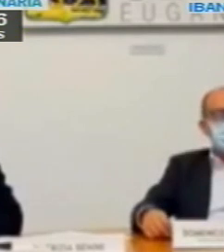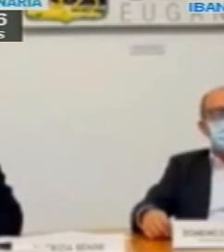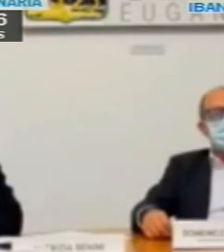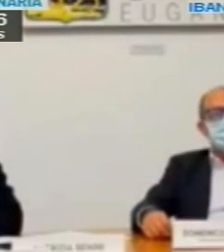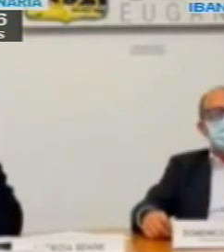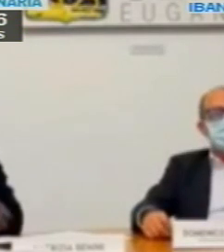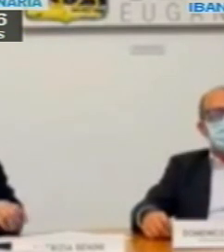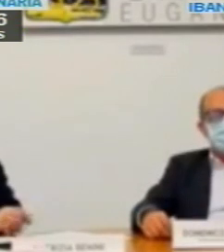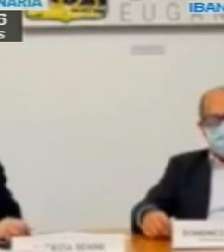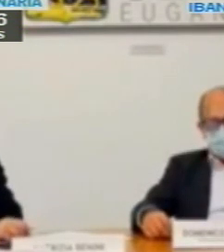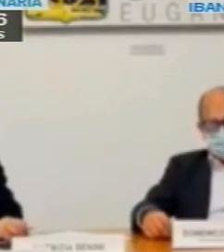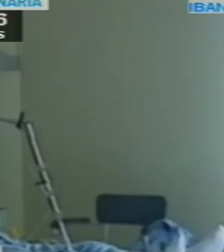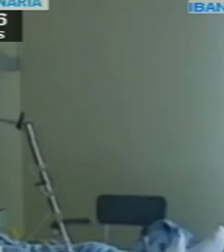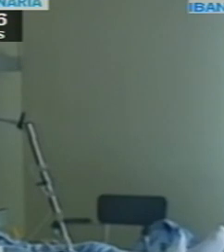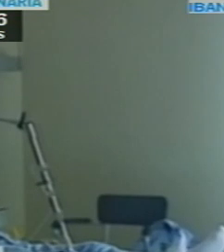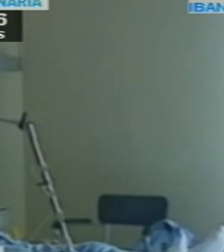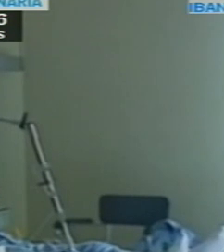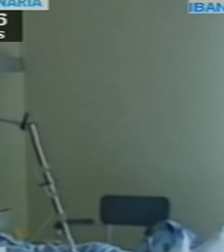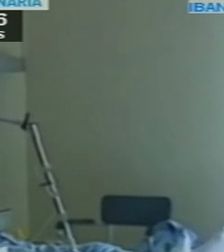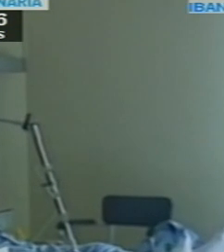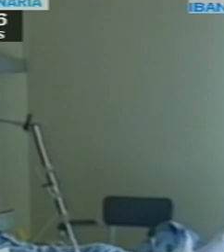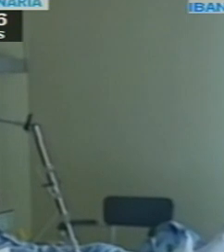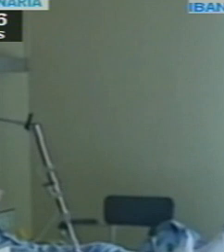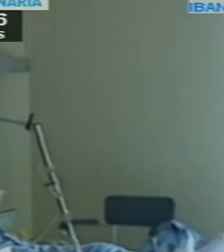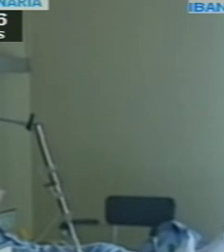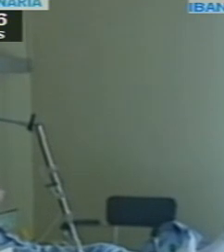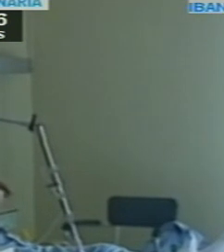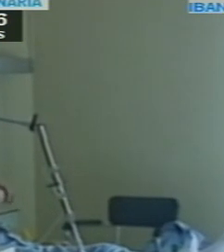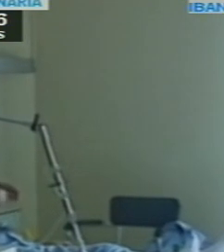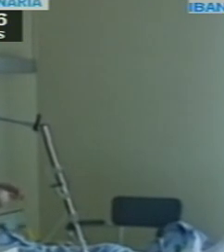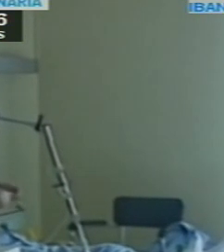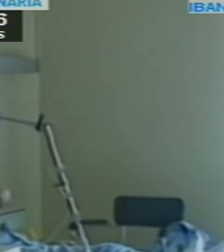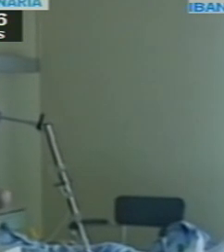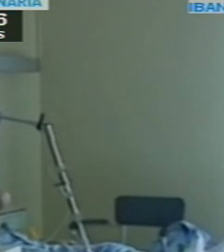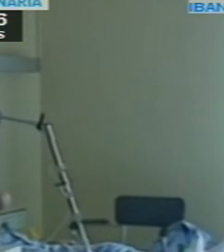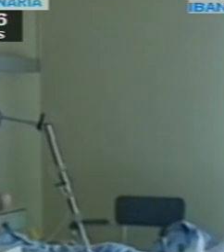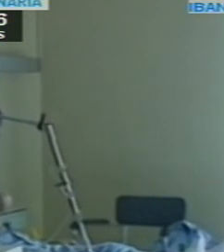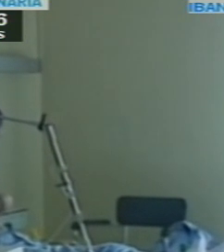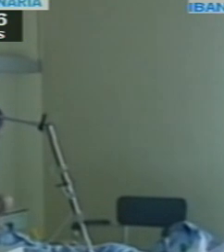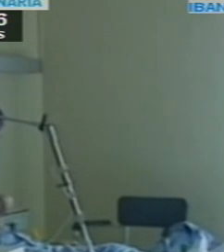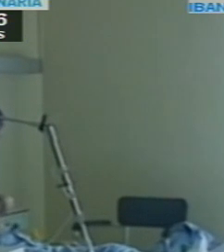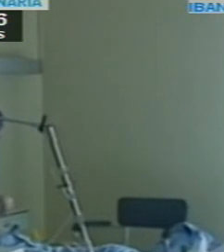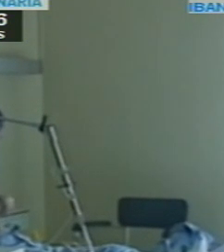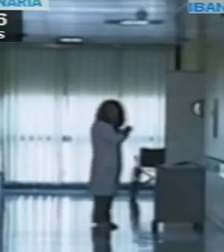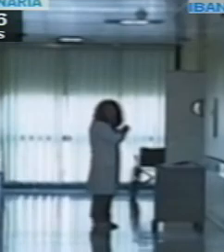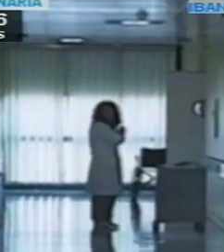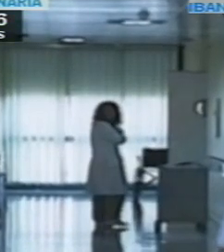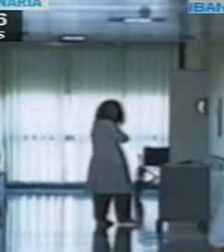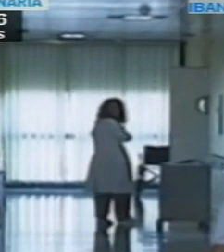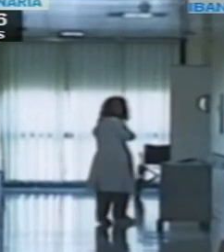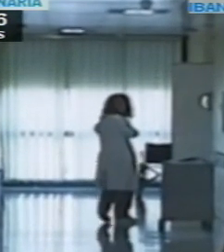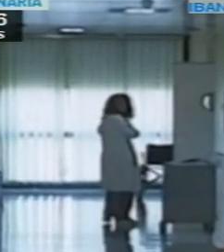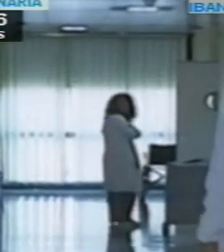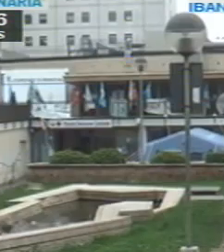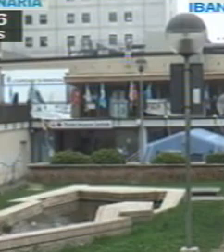sabato e domenica. Potenziato in questa fase il telecontrollo, in particolare per specialità come la diabetologia e